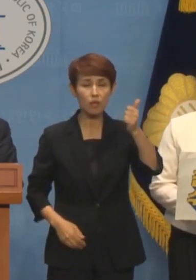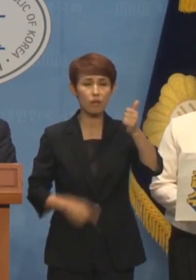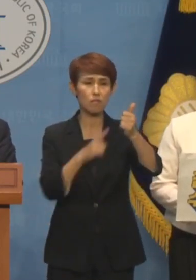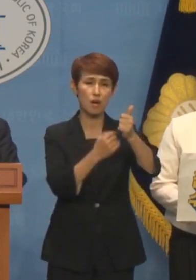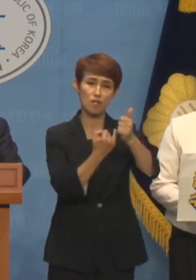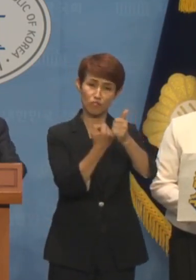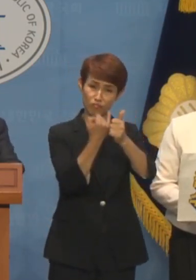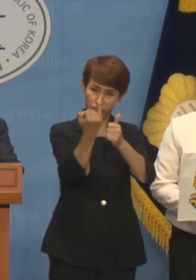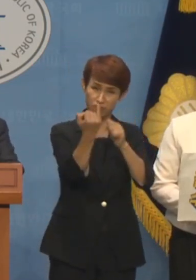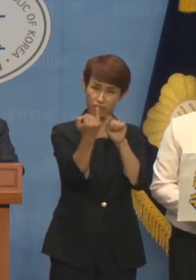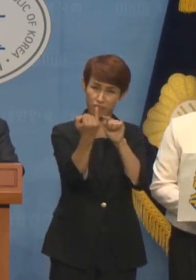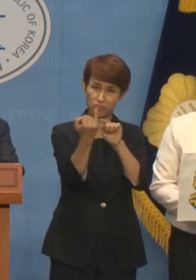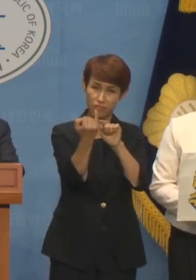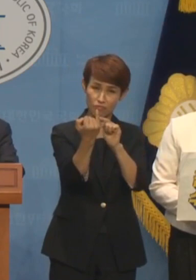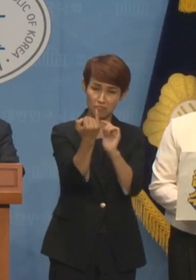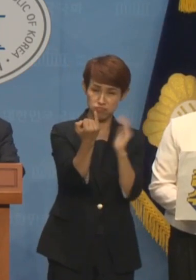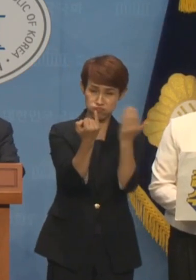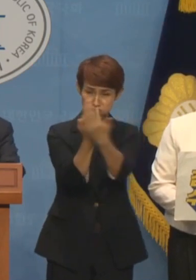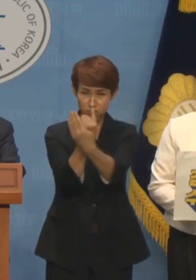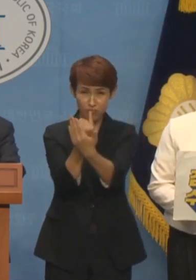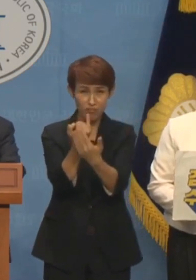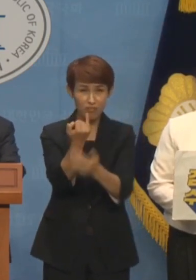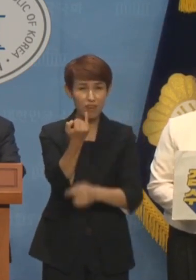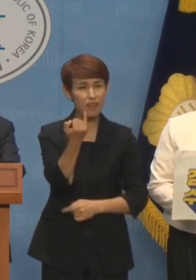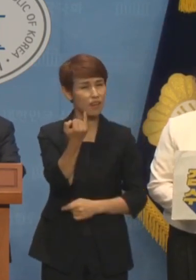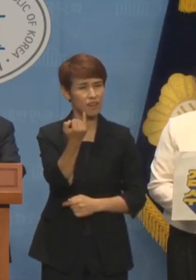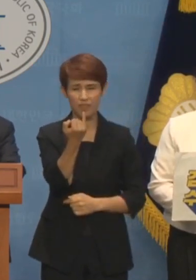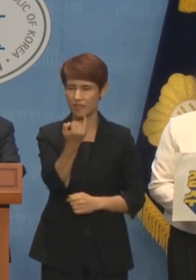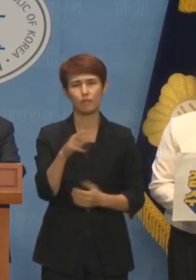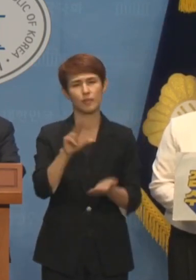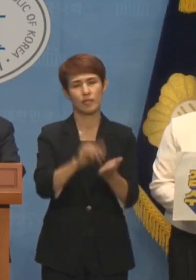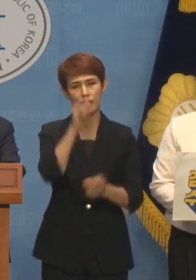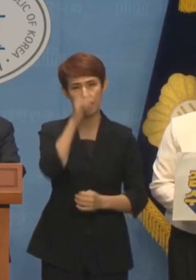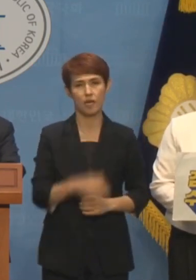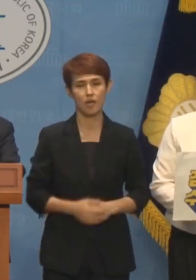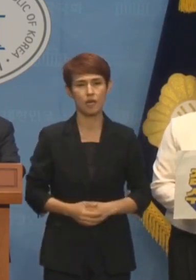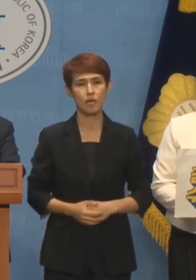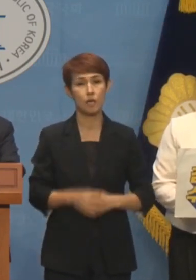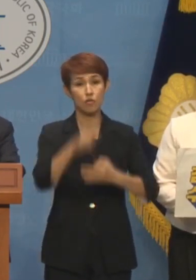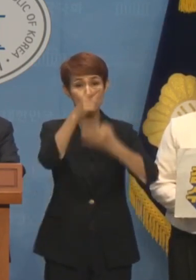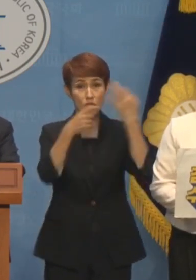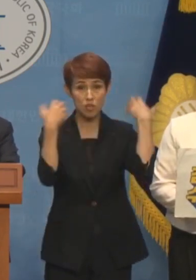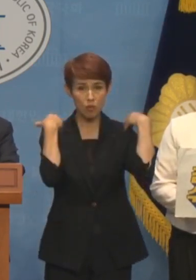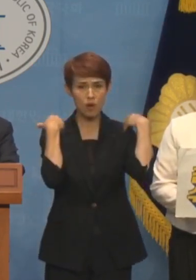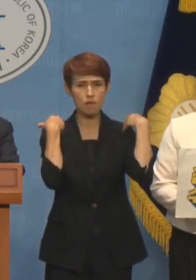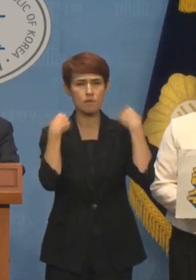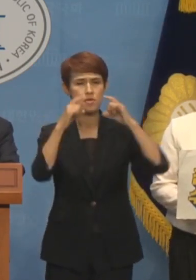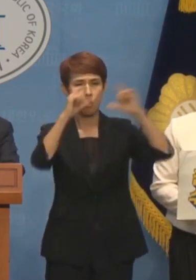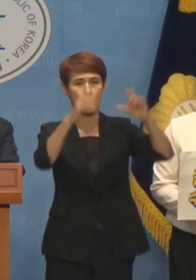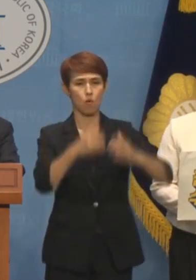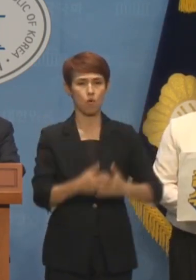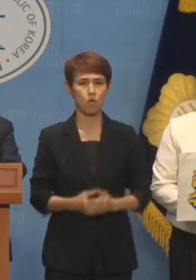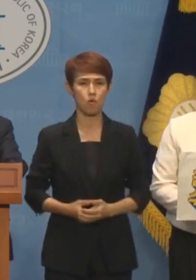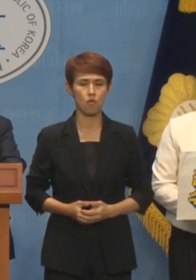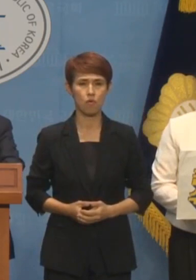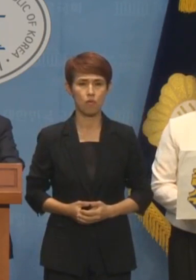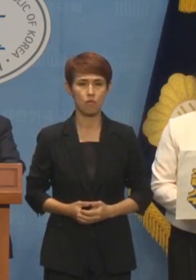있다는 것은 공공연한 소문입니다. 윤석열 정권에게 경고합니다. 선출되지 않은